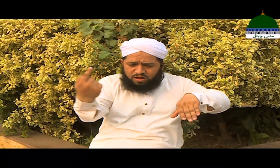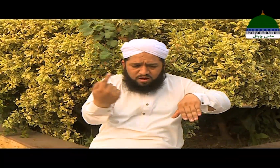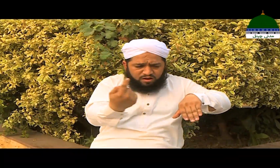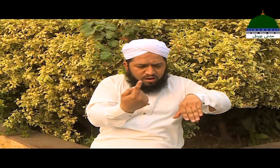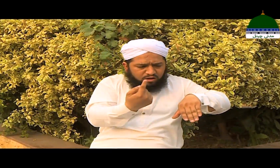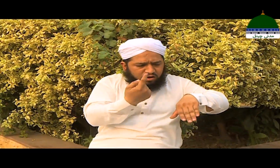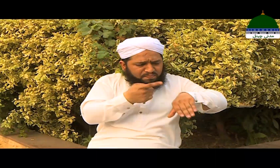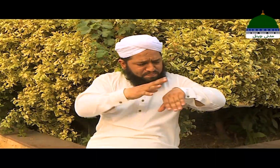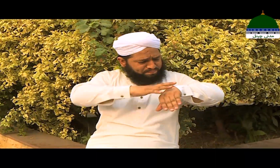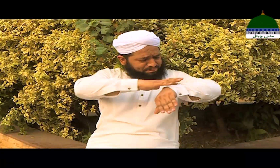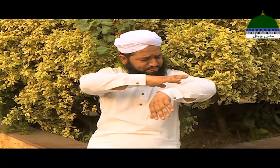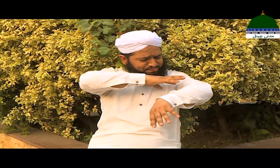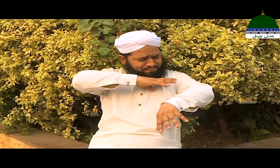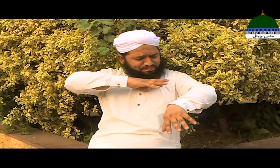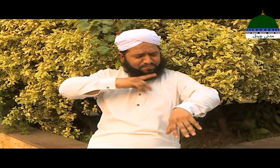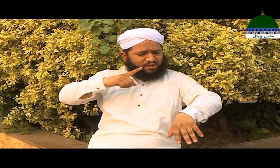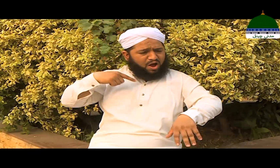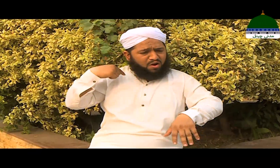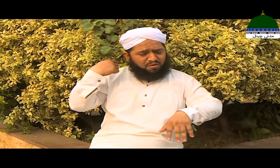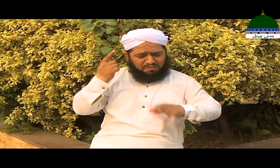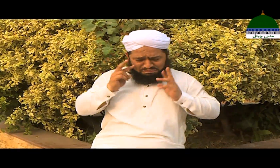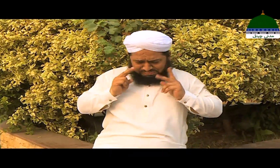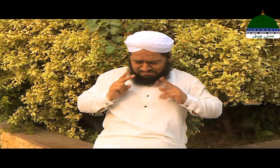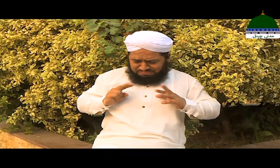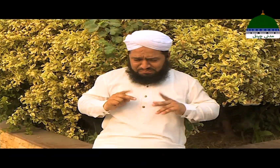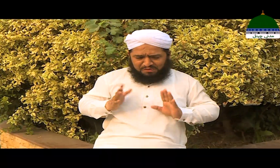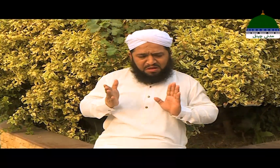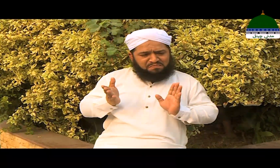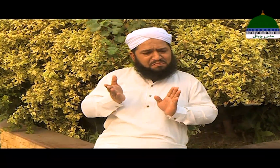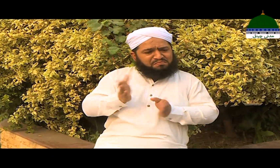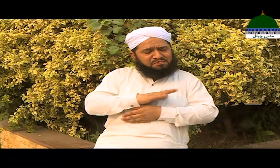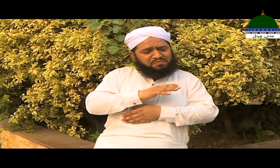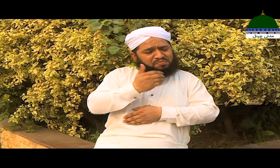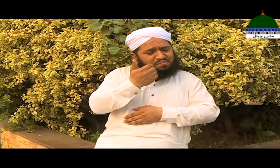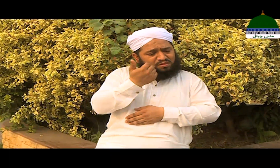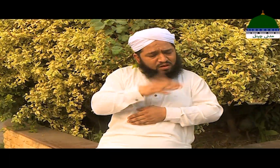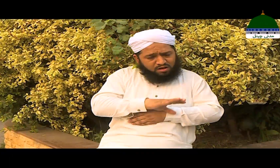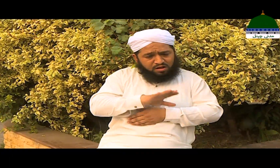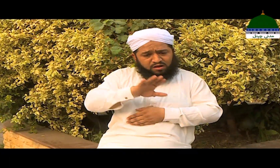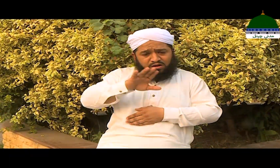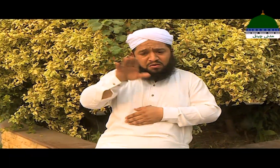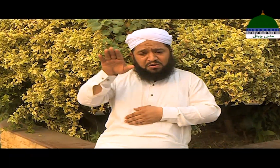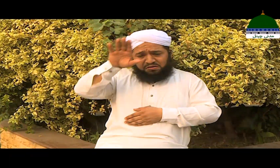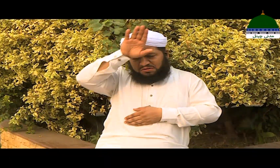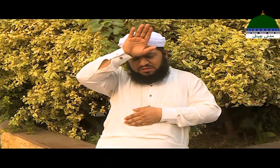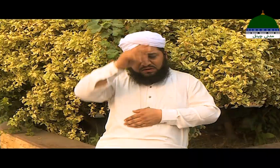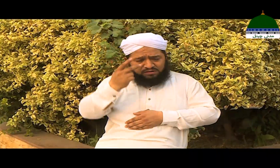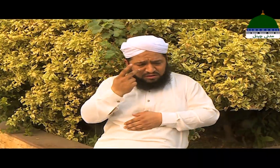لیکن اتنے میں زہر کی وجہ سے غلام کا جسم پھٹ چکا تھا۔ اس نے کہا، میں دیکھ رہا ہوں کہ سانپ کا